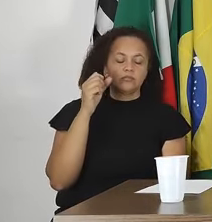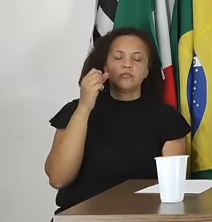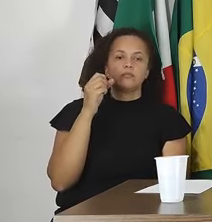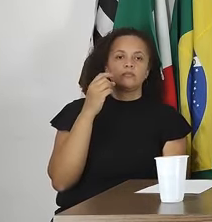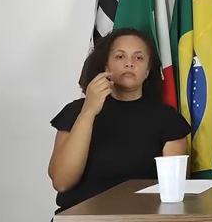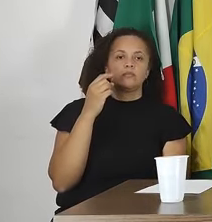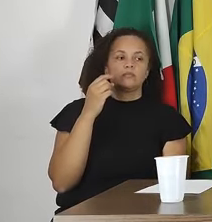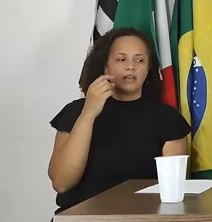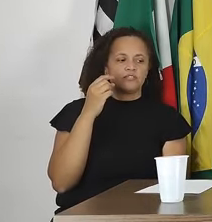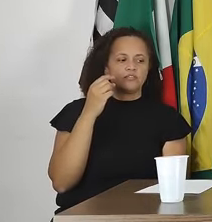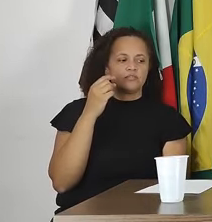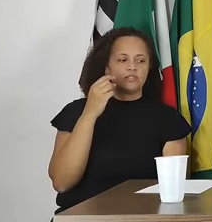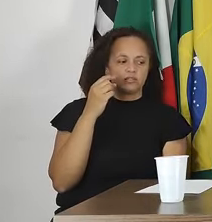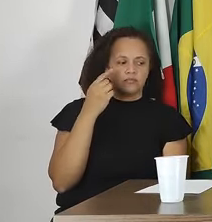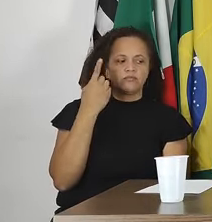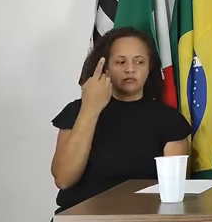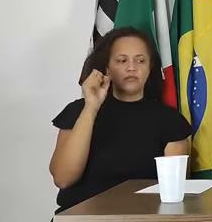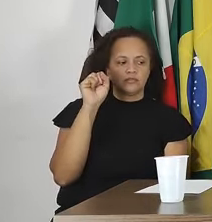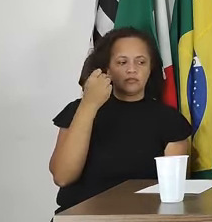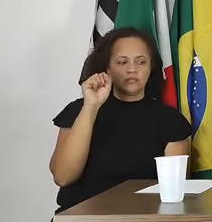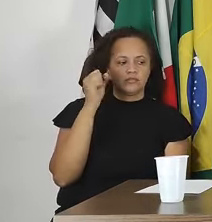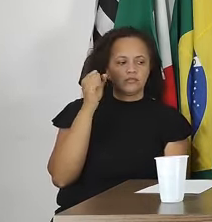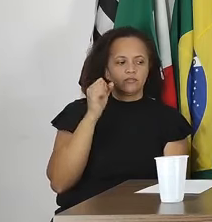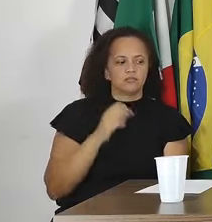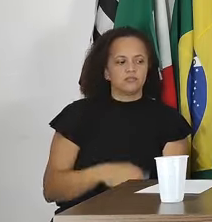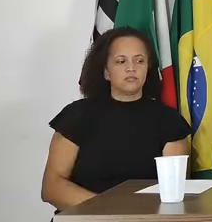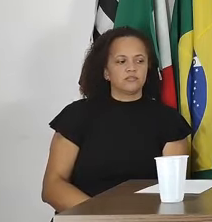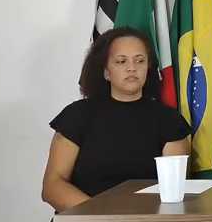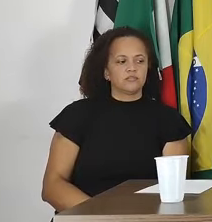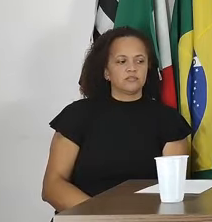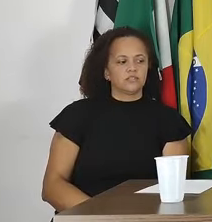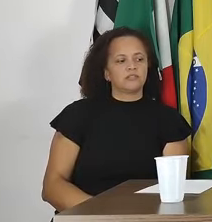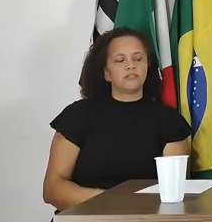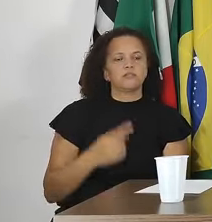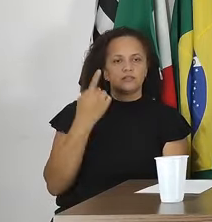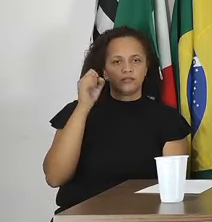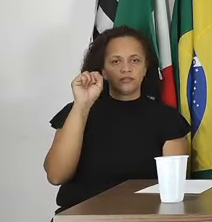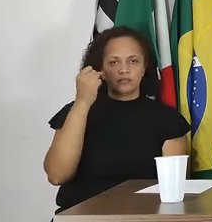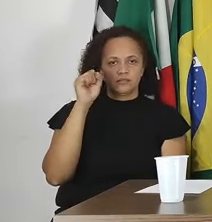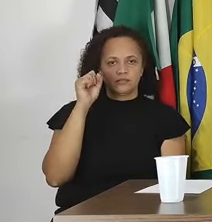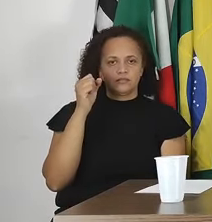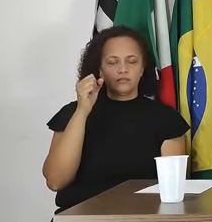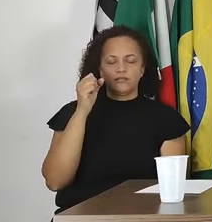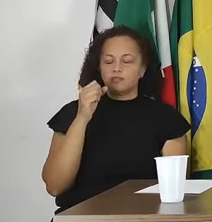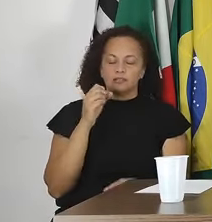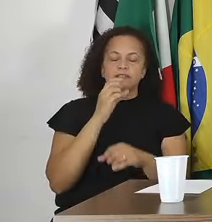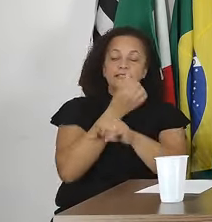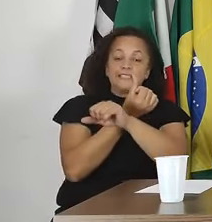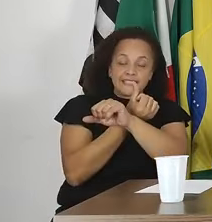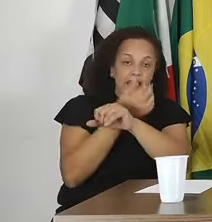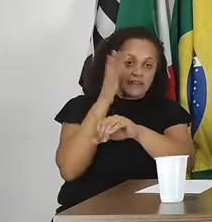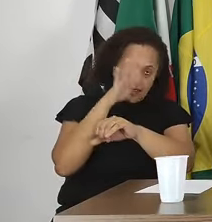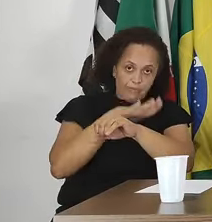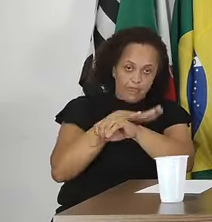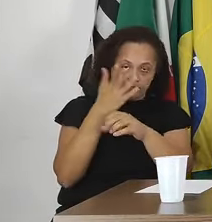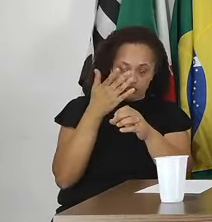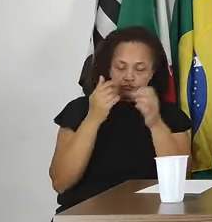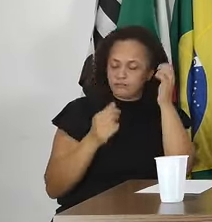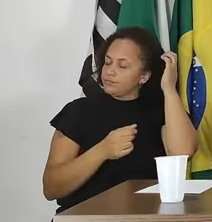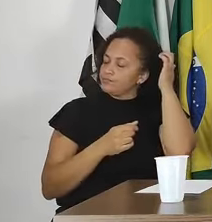horas, perdão. É 17? Não, é 18 mesmo. É que eu anotei errado aqui. Às 18 horas.